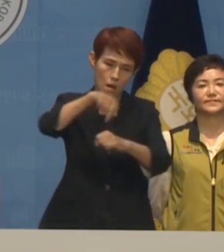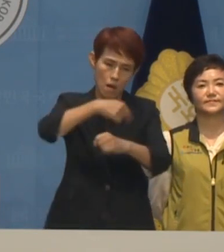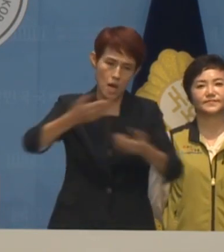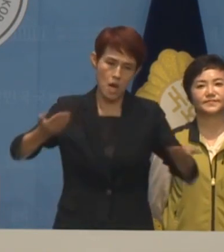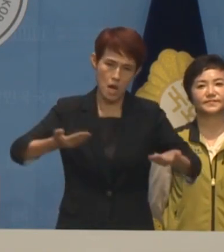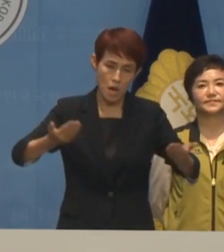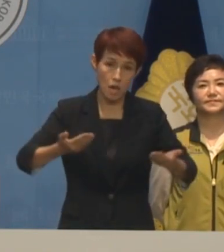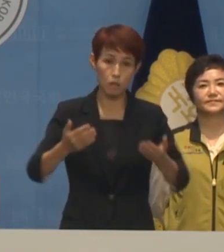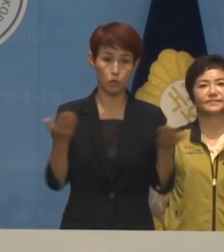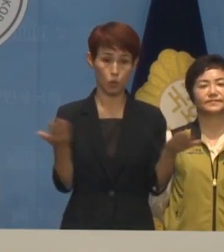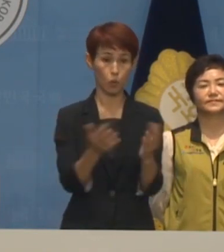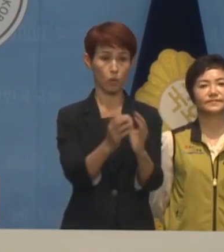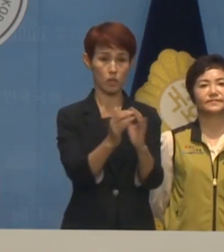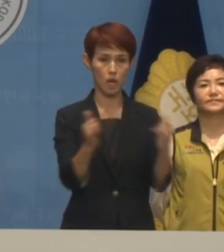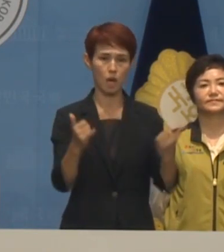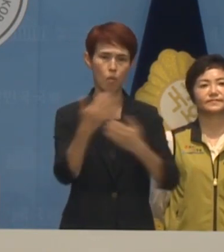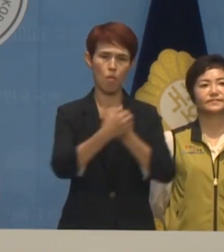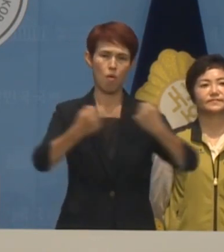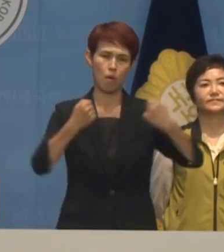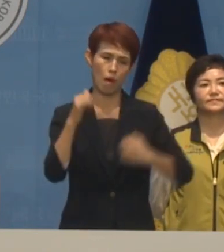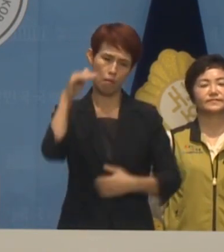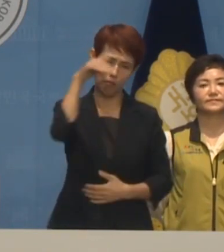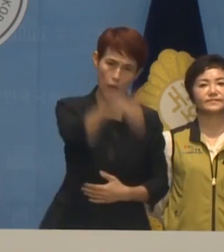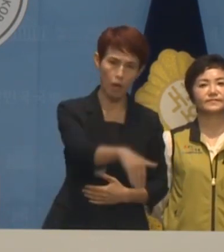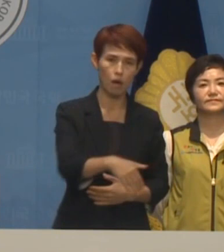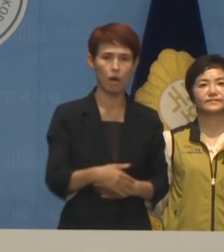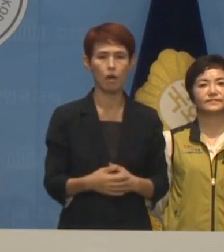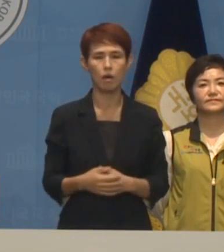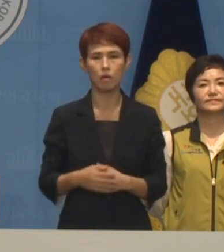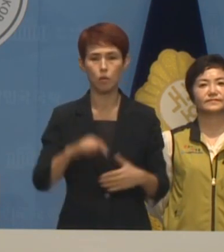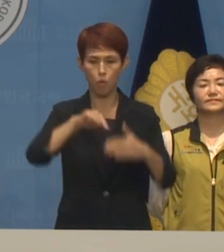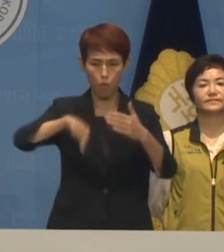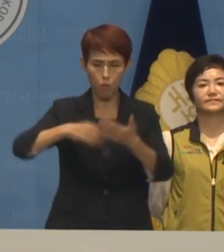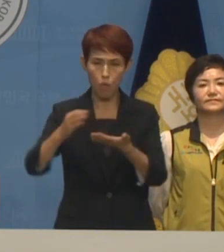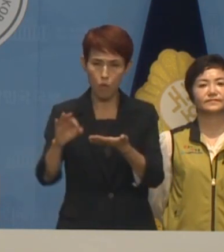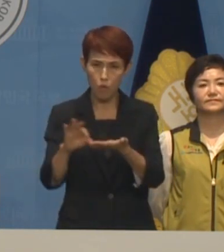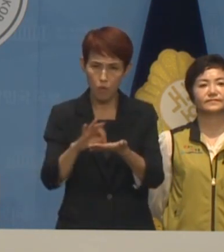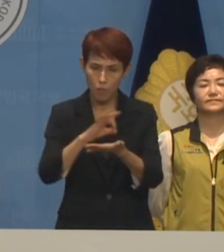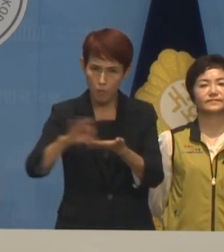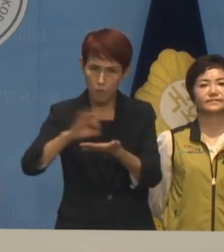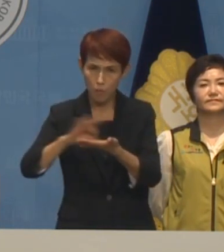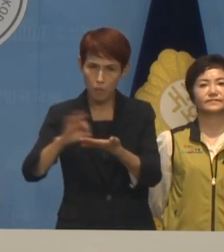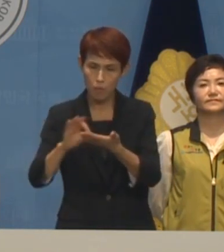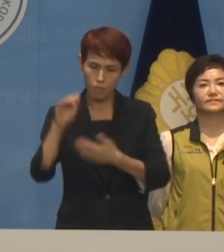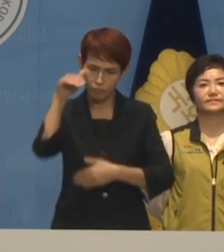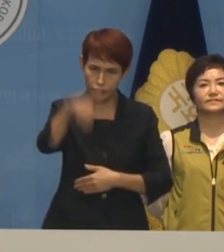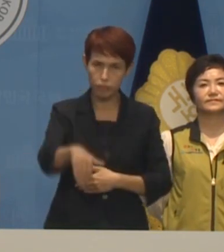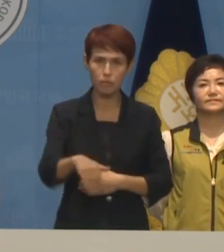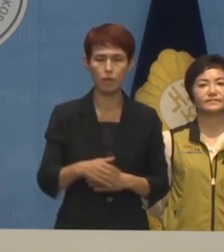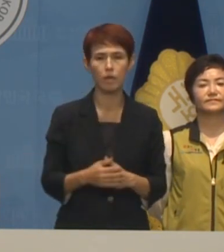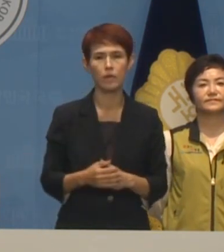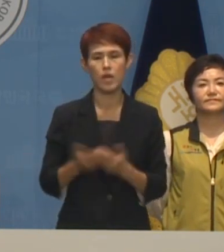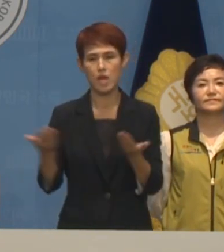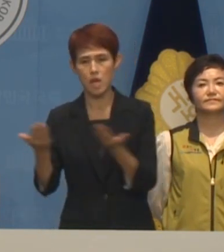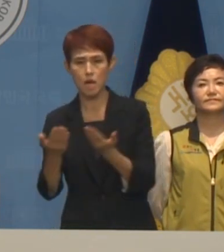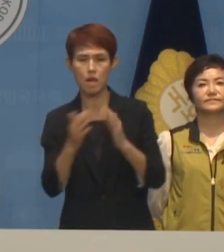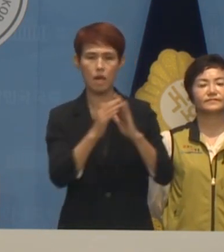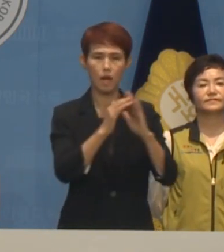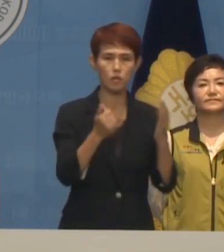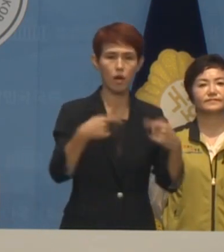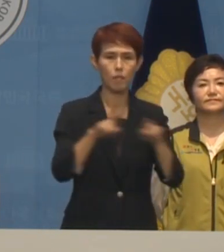건강권, 노동환경 악화뿐만 아니라 내수경제 침체, 일가족 양립 어려움 등의 문제를